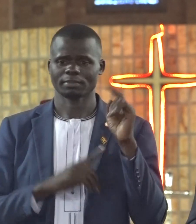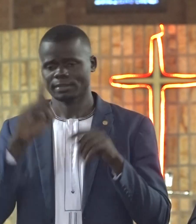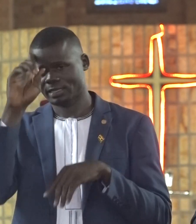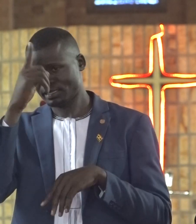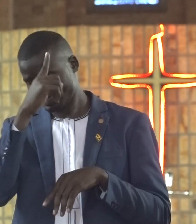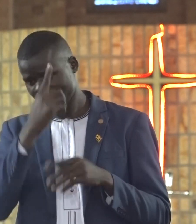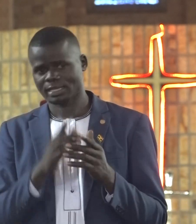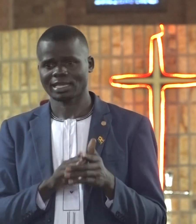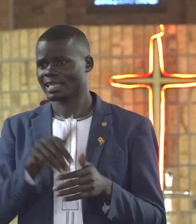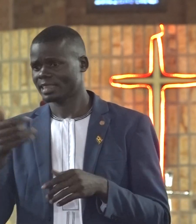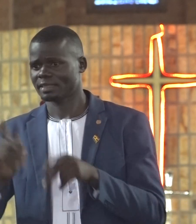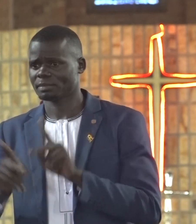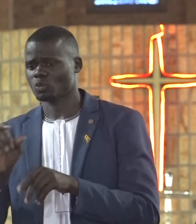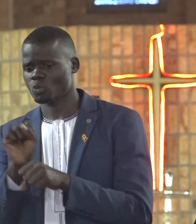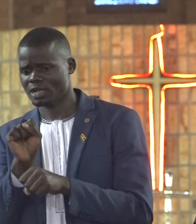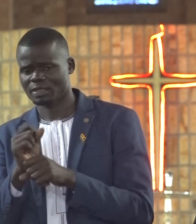omugabe,